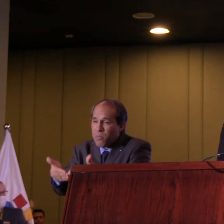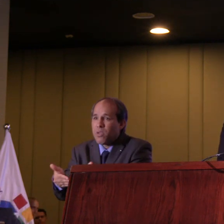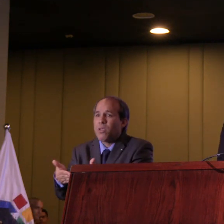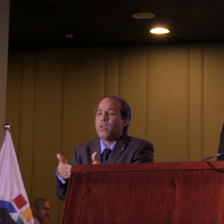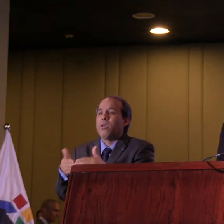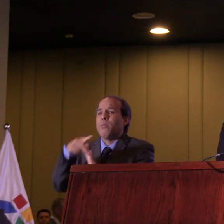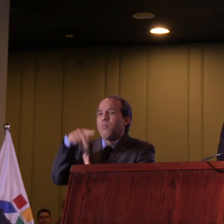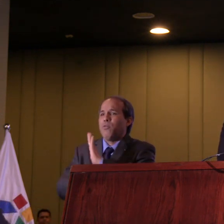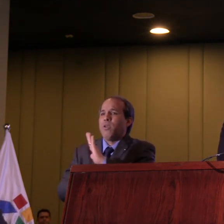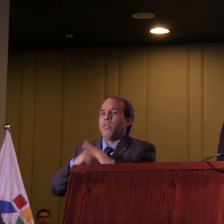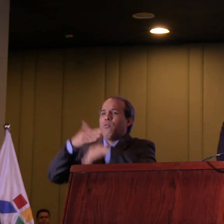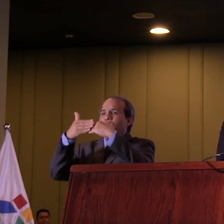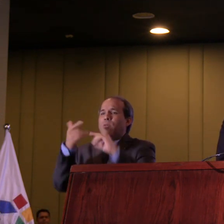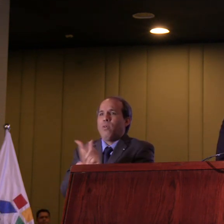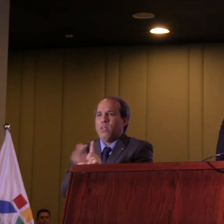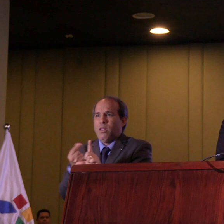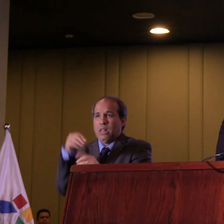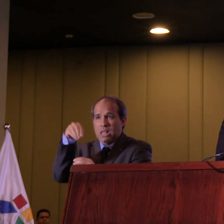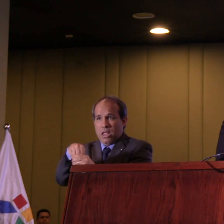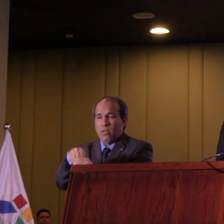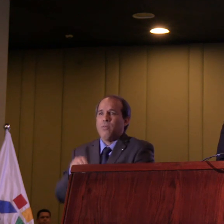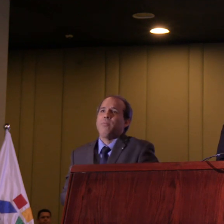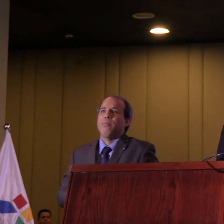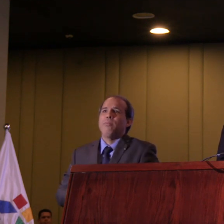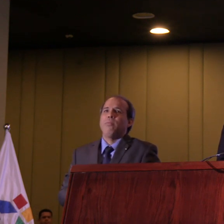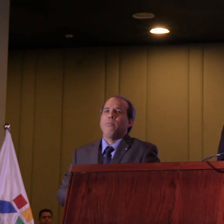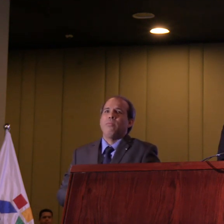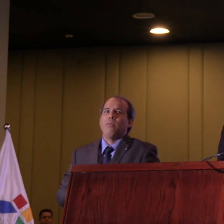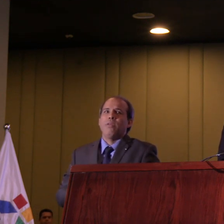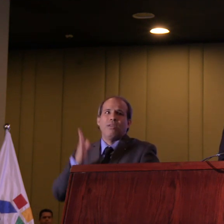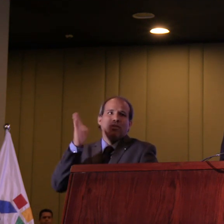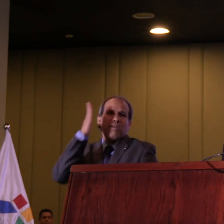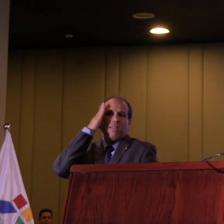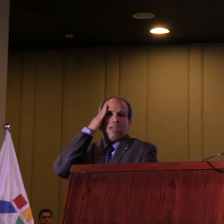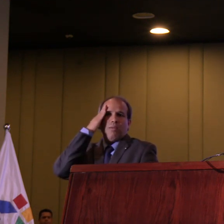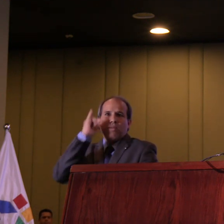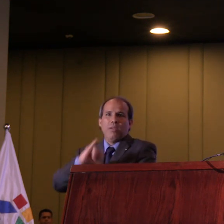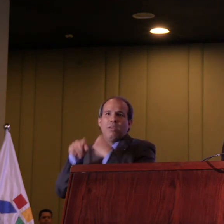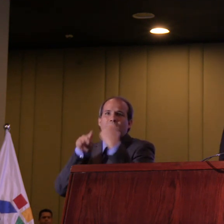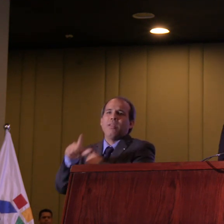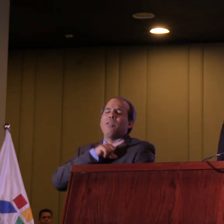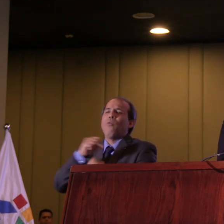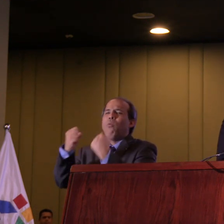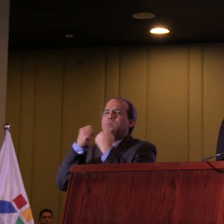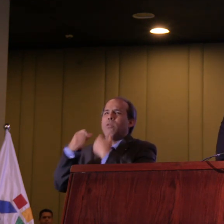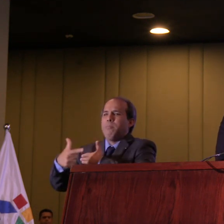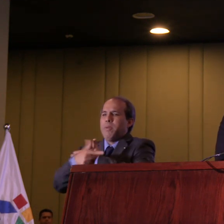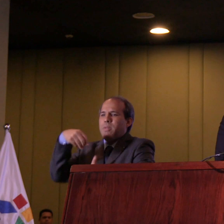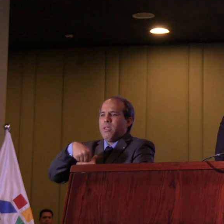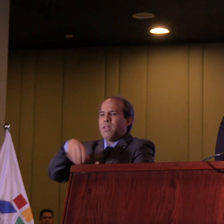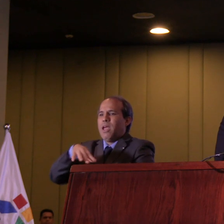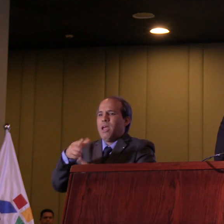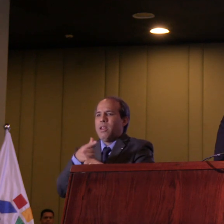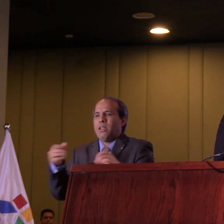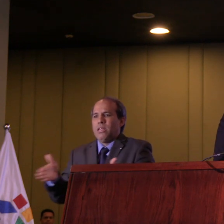projetos de desenvolvimento econômico. Como já salientado, a Binacional já desempenha um forte papel nessa área, impulsionado